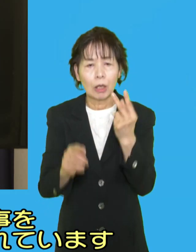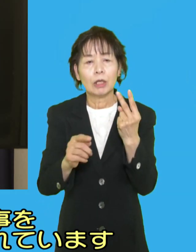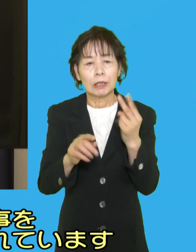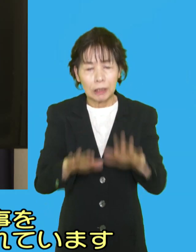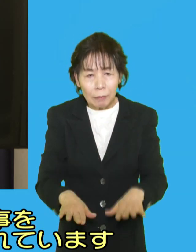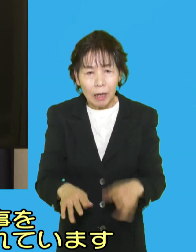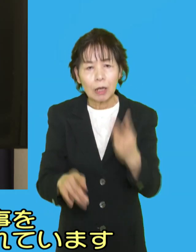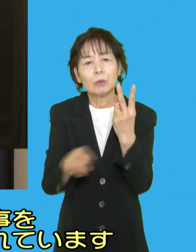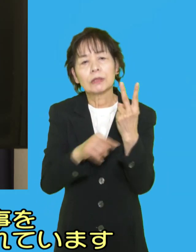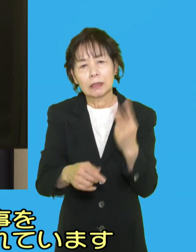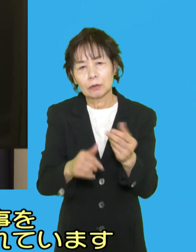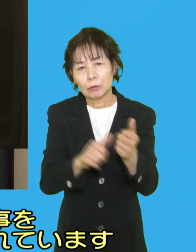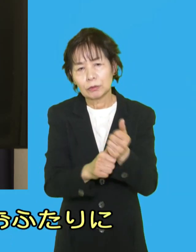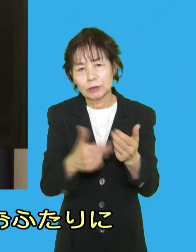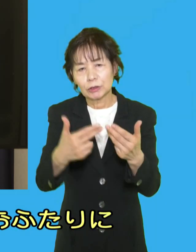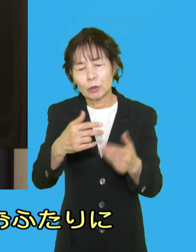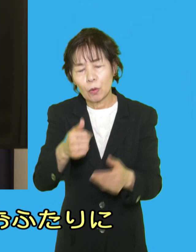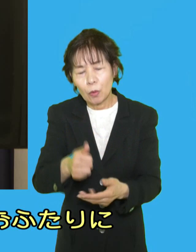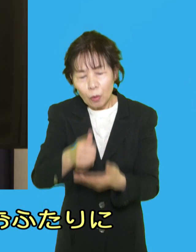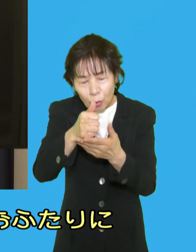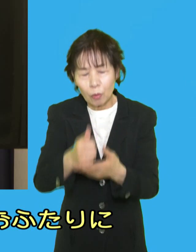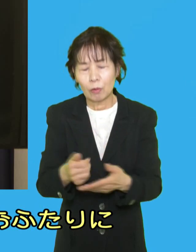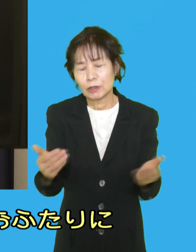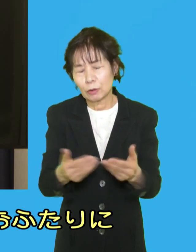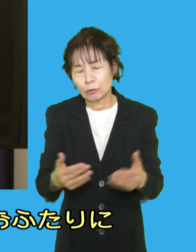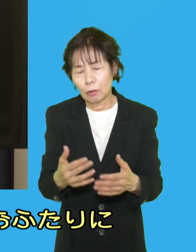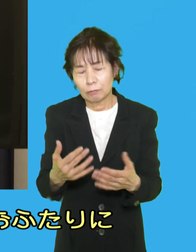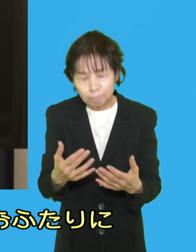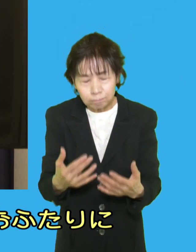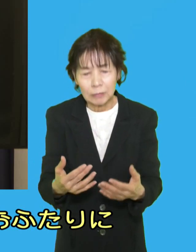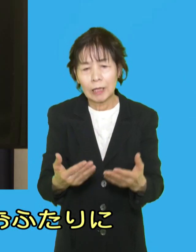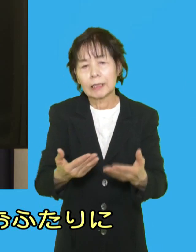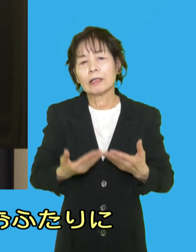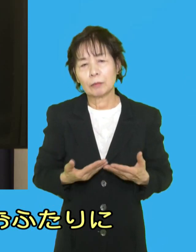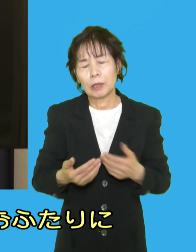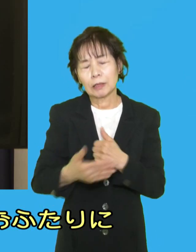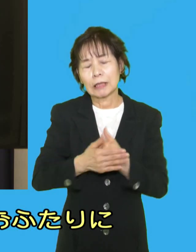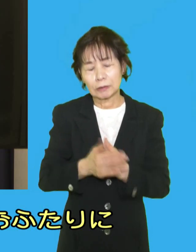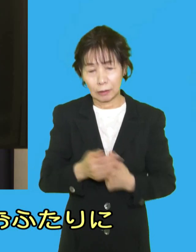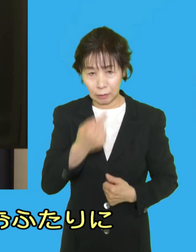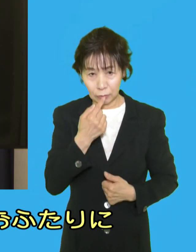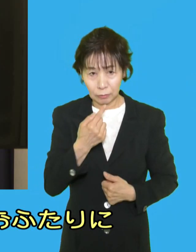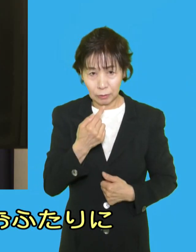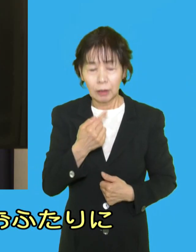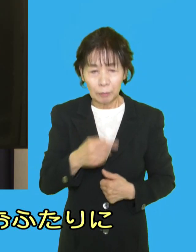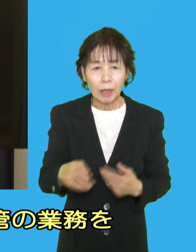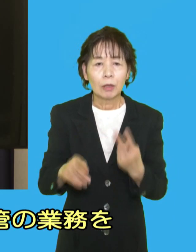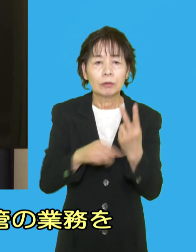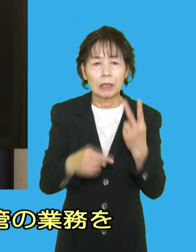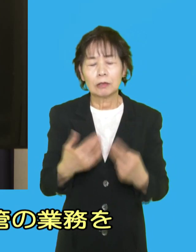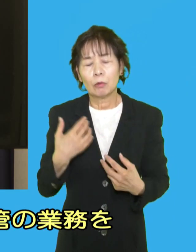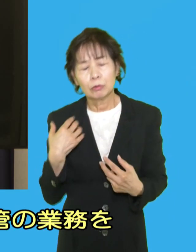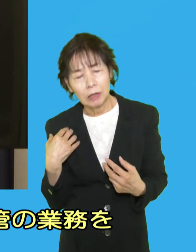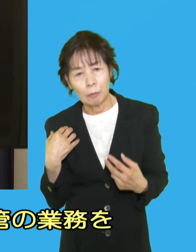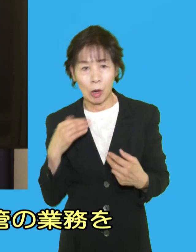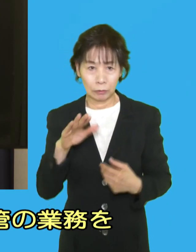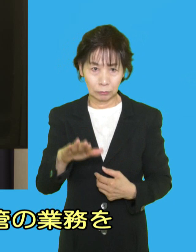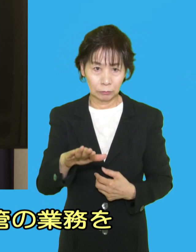ておりまして、私も助けられています。まあ、一方でですね、まあ、負荷ももちろんお二人にかかっていますので、どうい